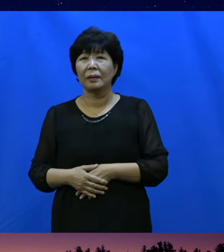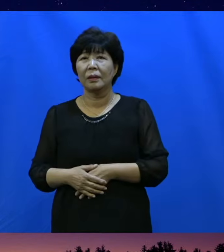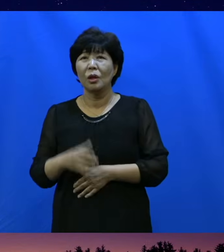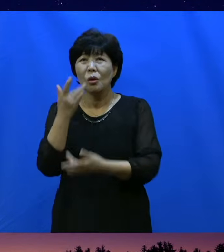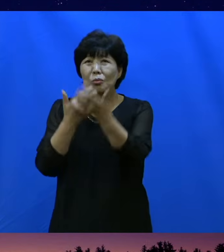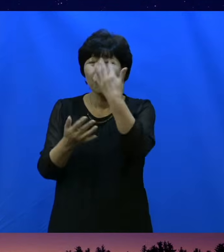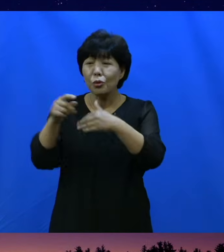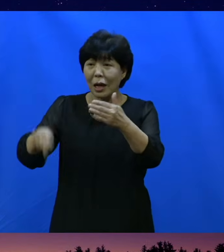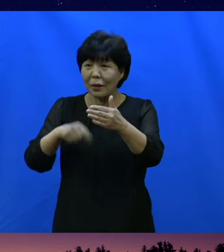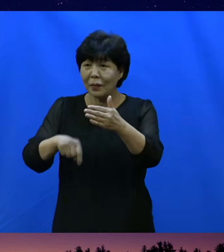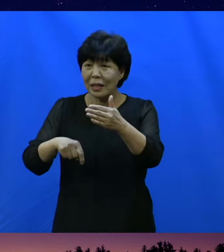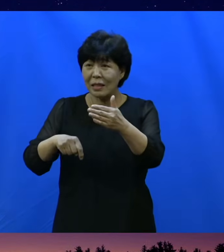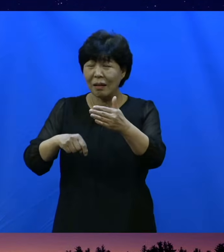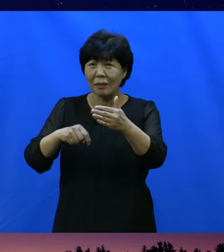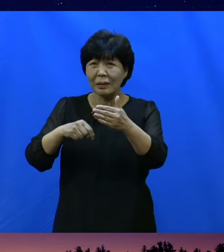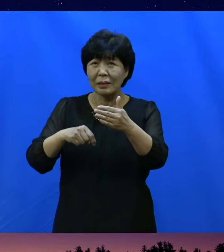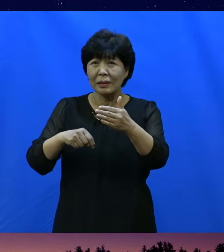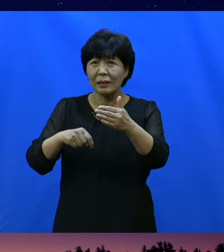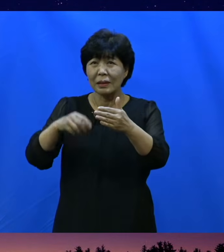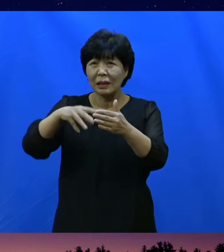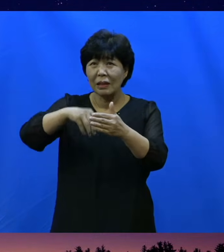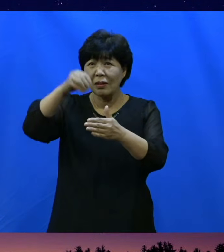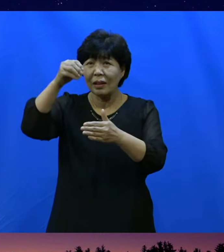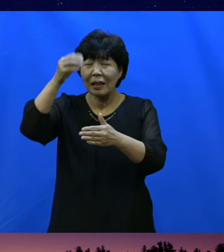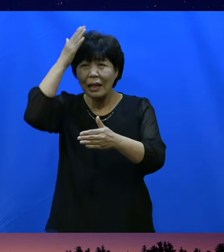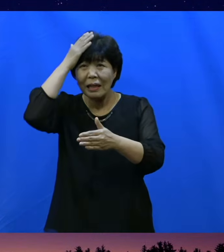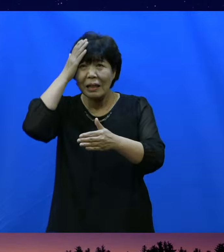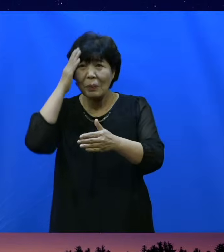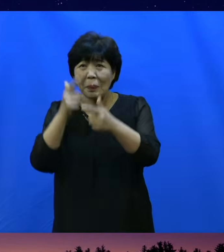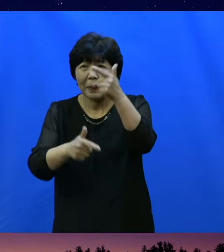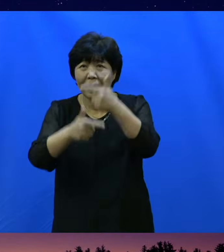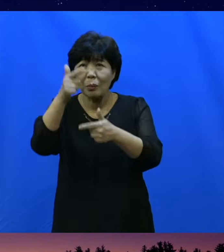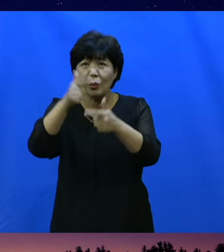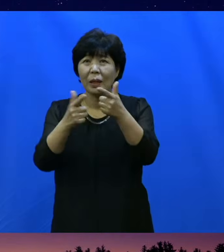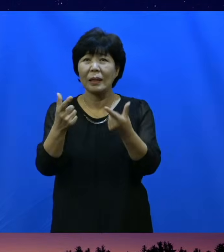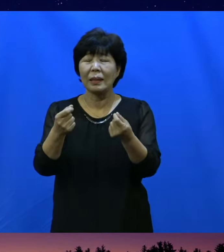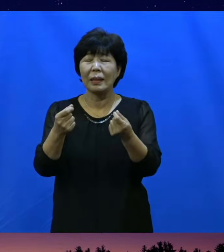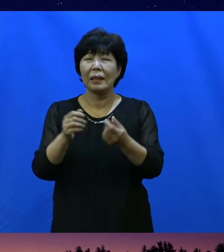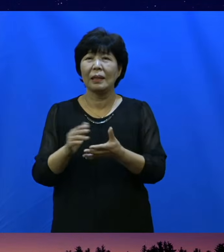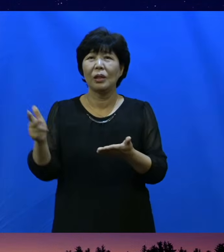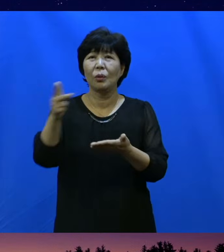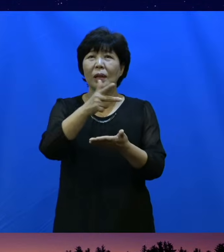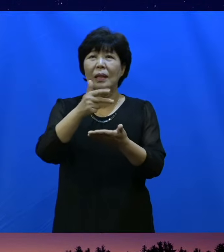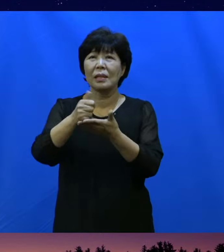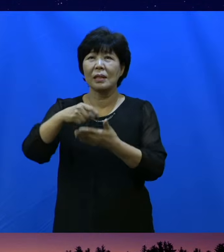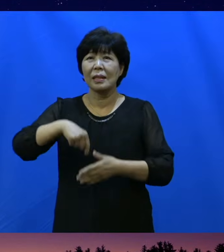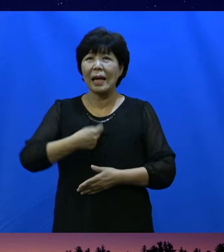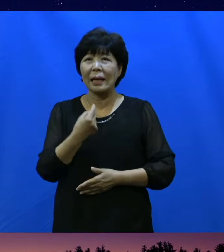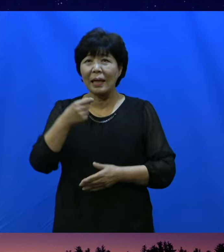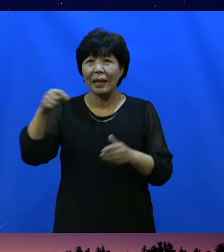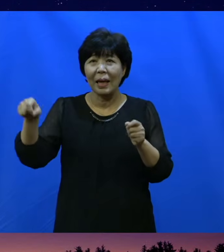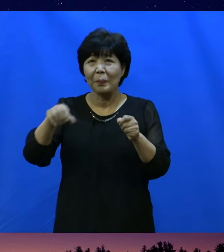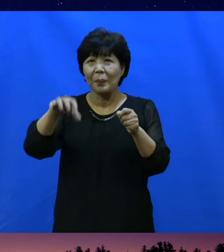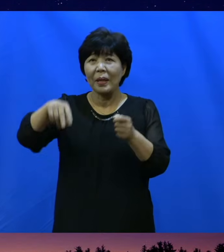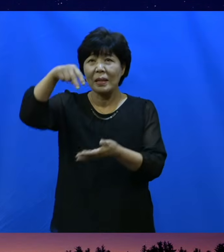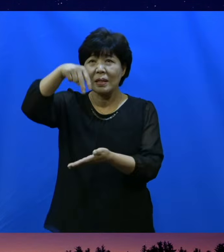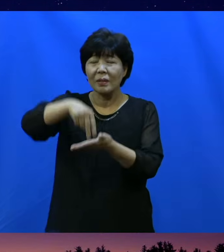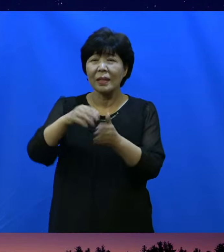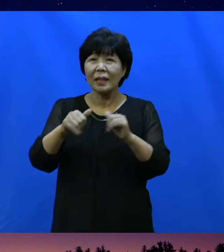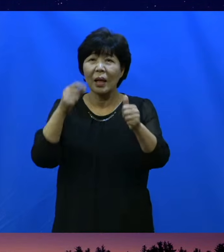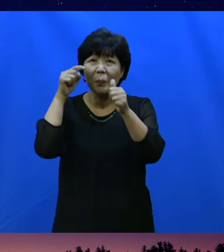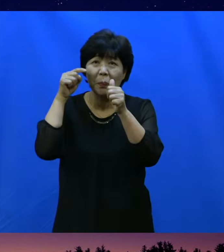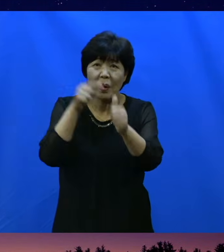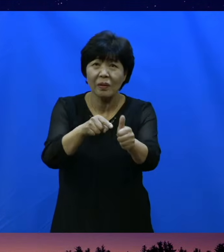때 여호수아가 더러운 옷을 입고 천사 앞에 서 있는지라. 여호와께서 자기 앞에 선자들에게 명령하사 그 더러운 옷을